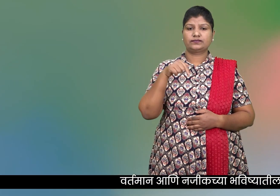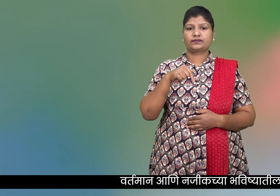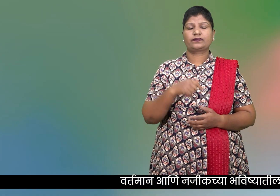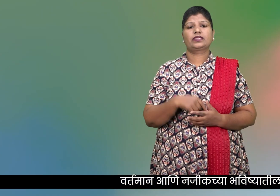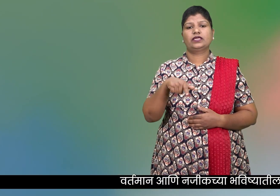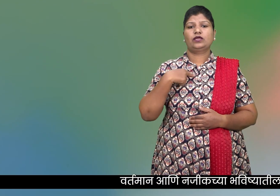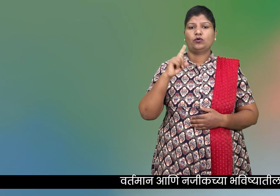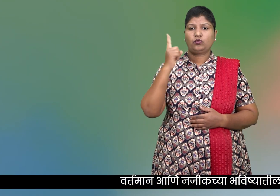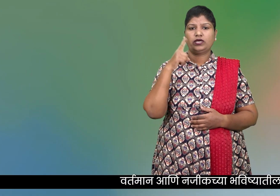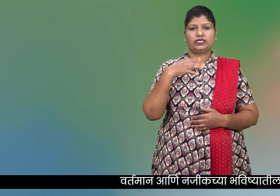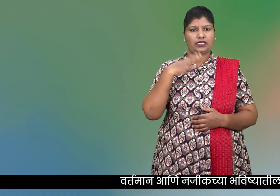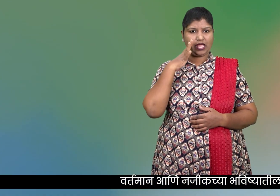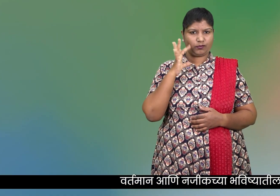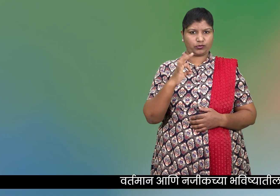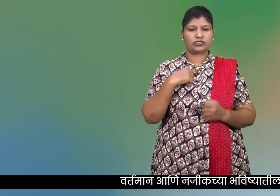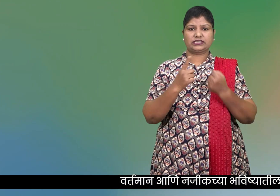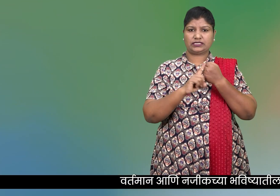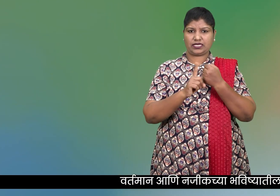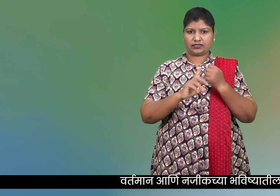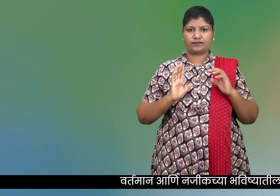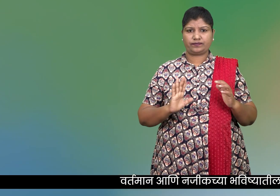वर्तमान आणि नजीकच्या भविष्यातील